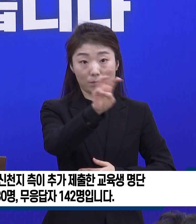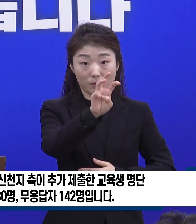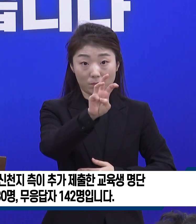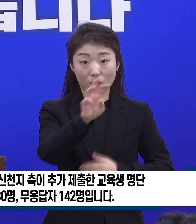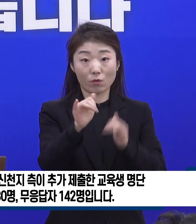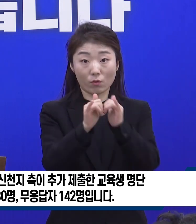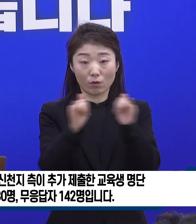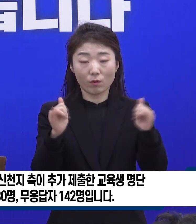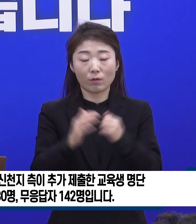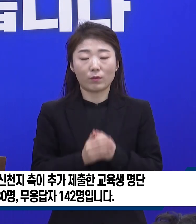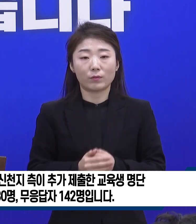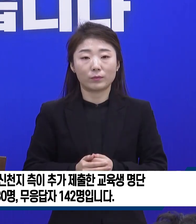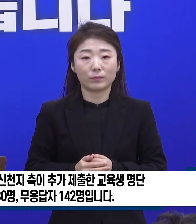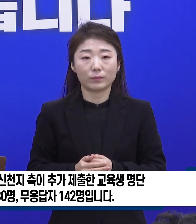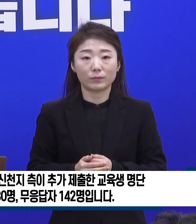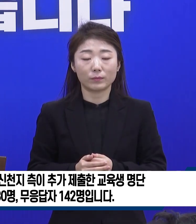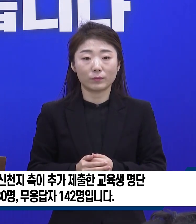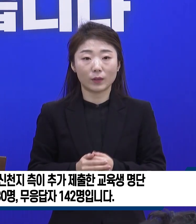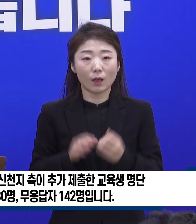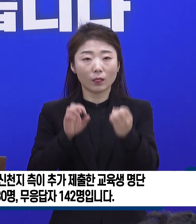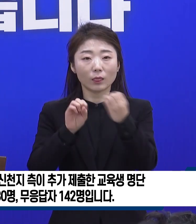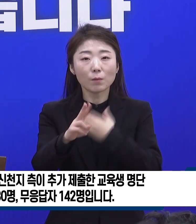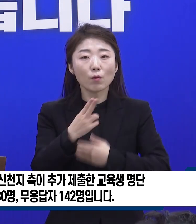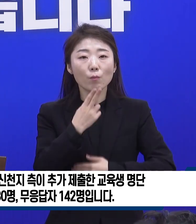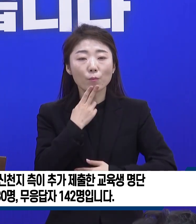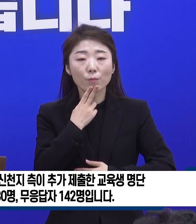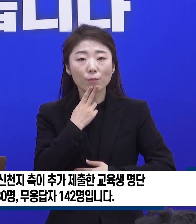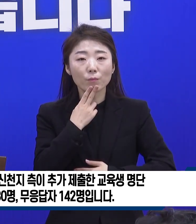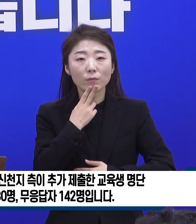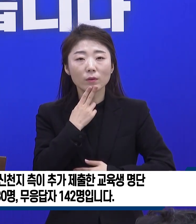1730명이고 아직까지 응답을 하지 않은